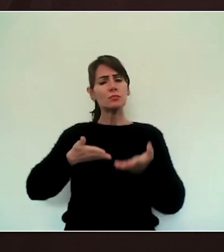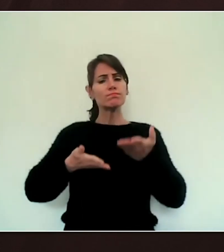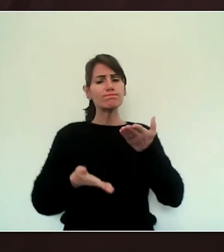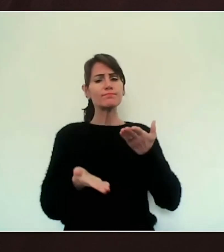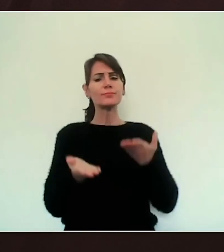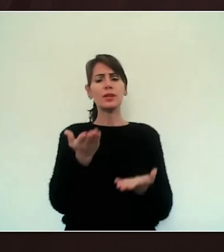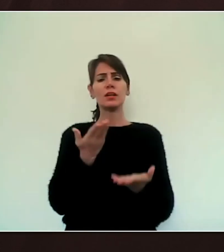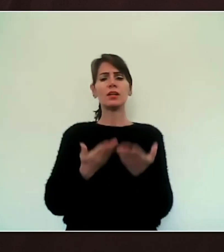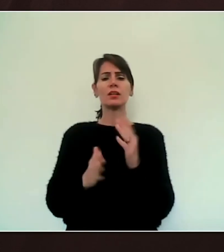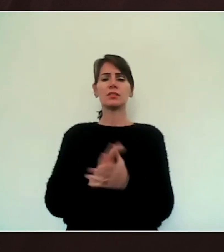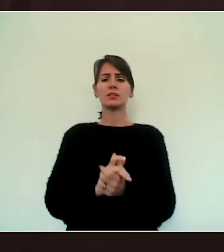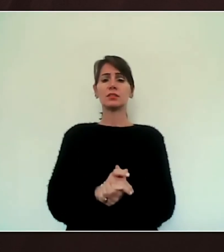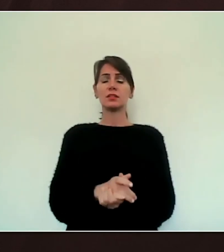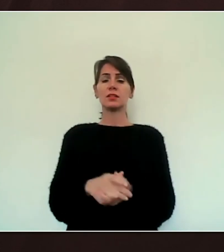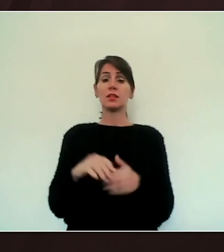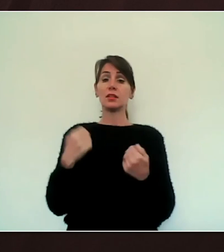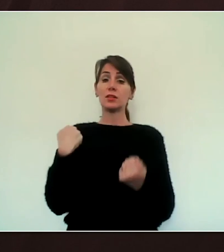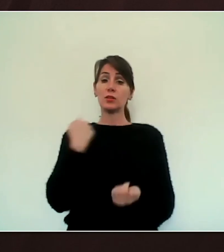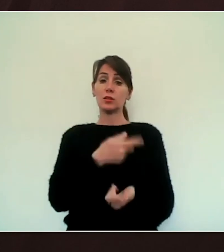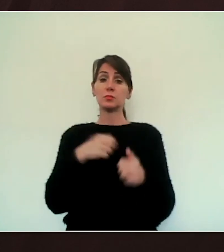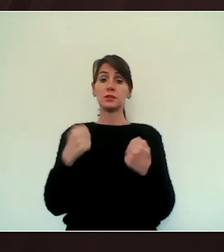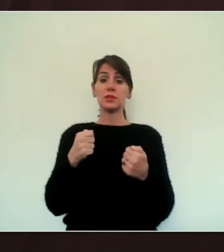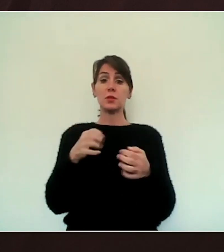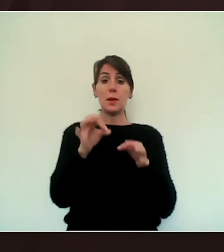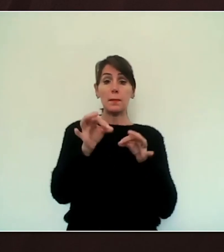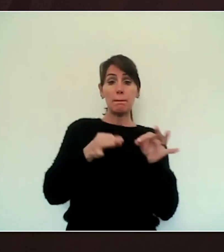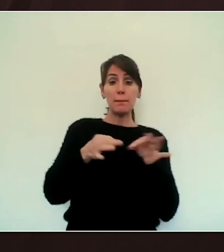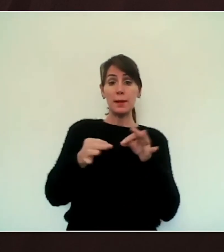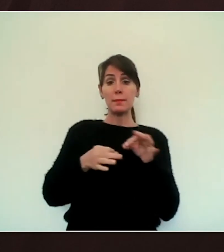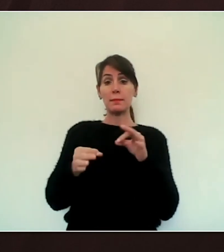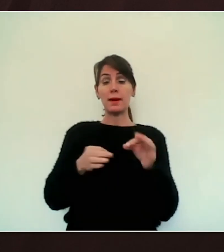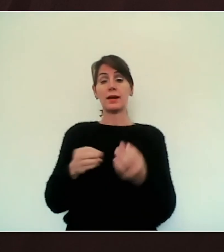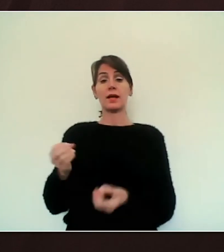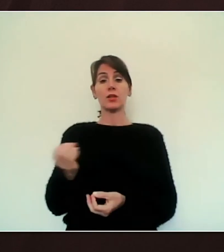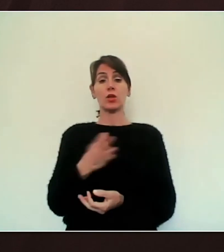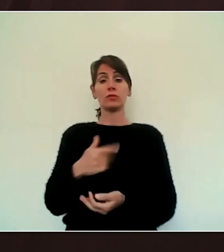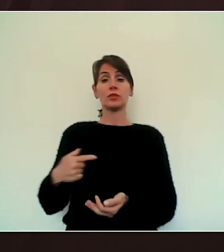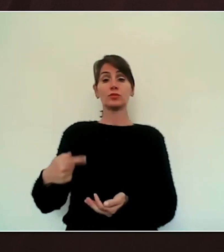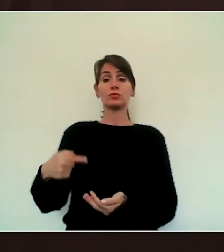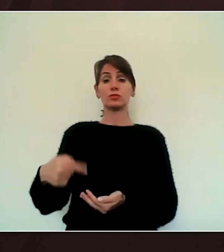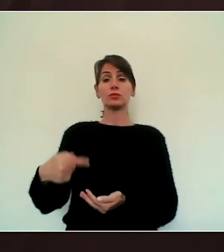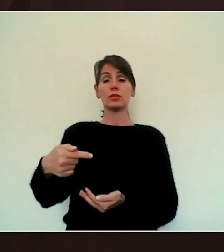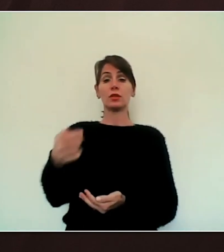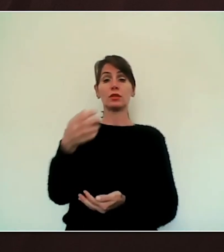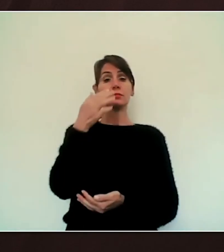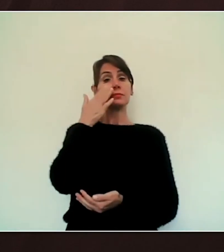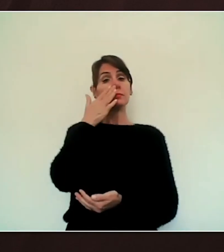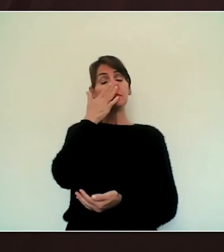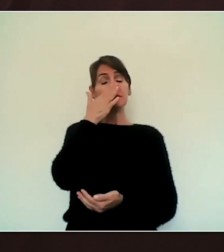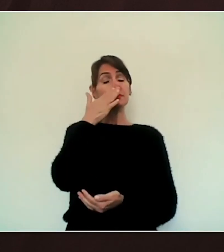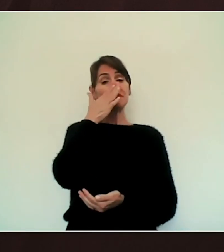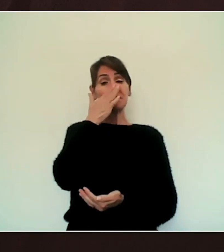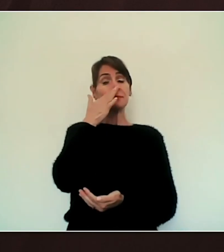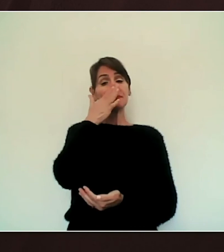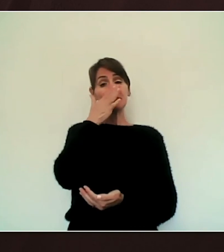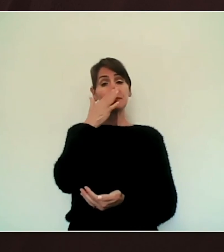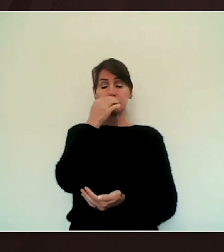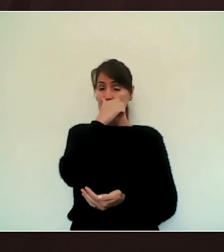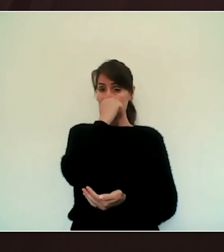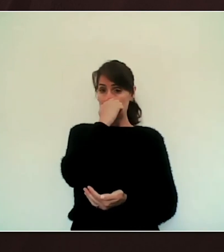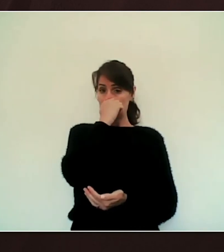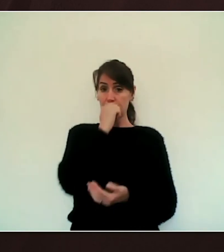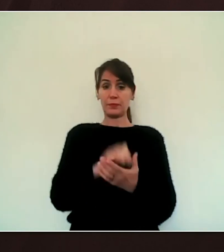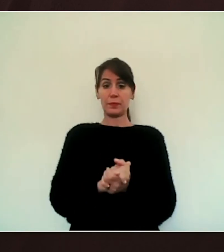nova geração, já nessa cultura, de semear boa semente, e produzir fruto para o